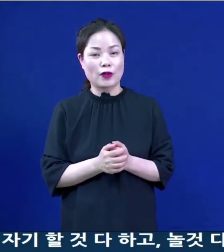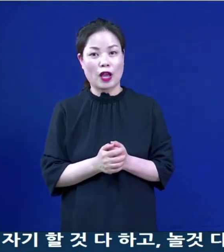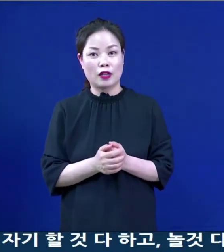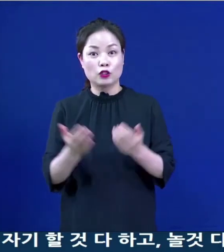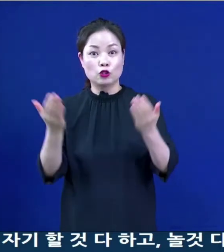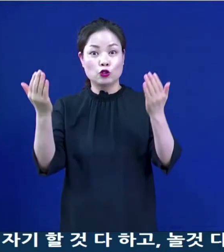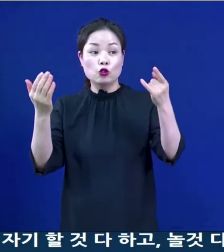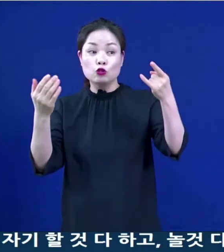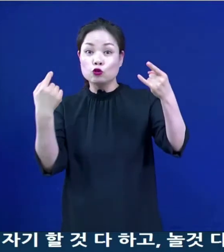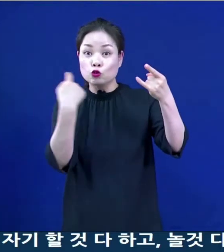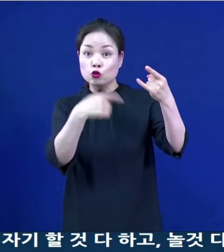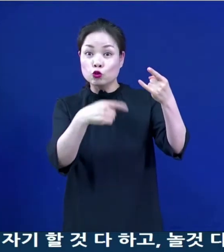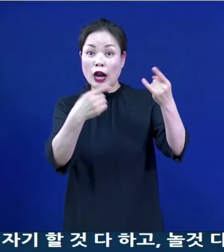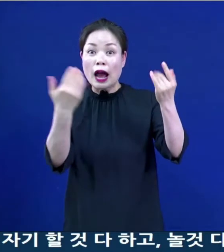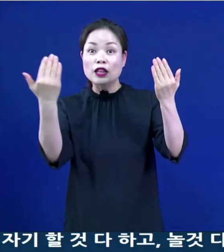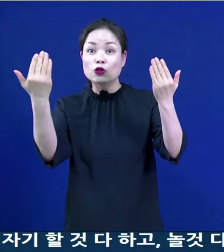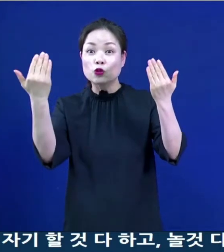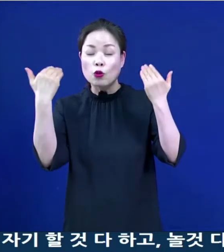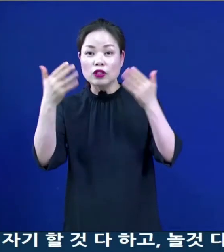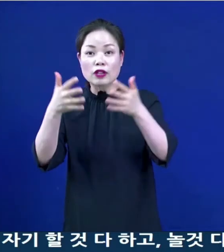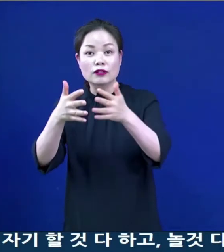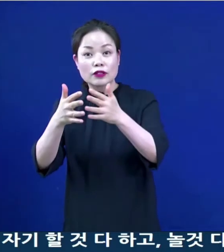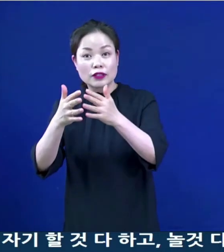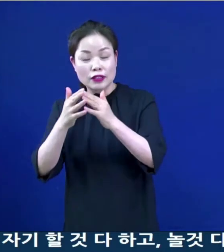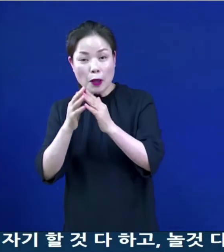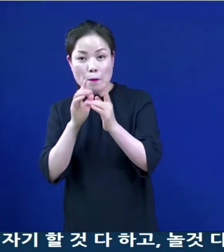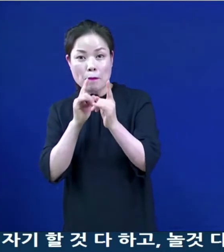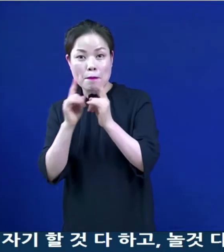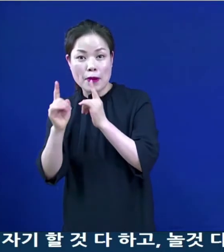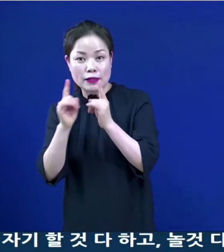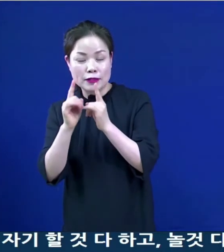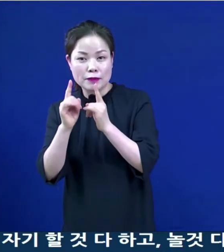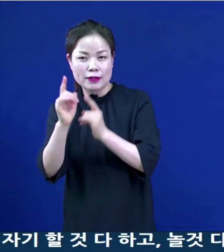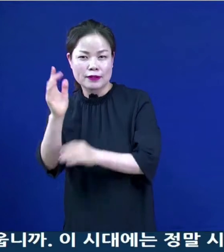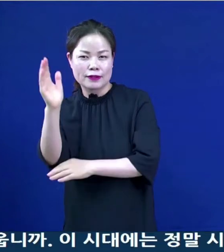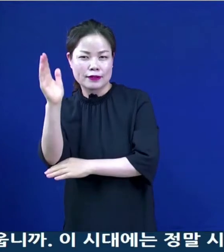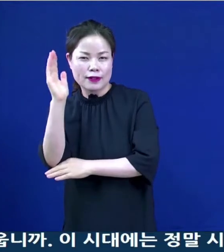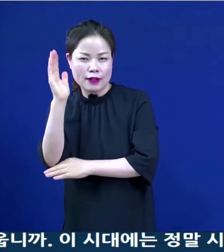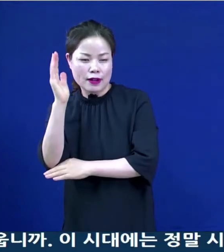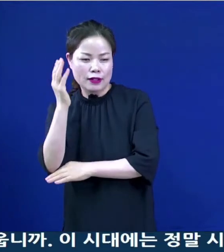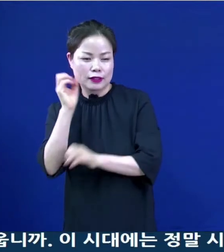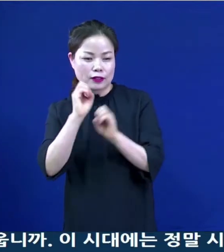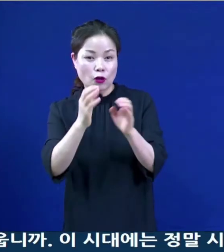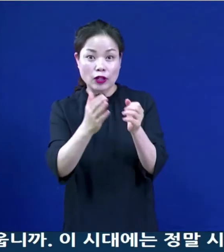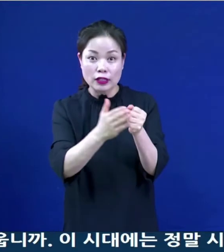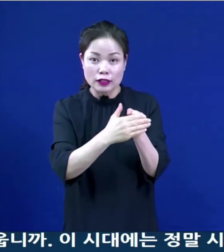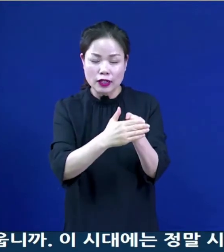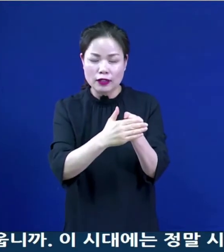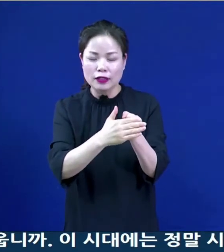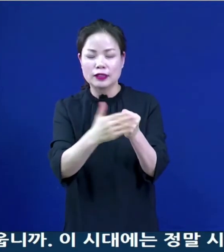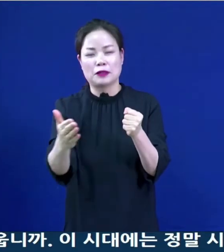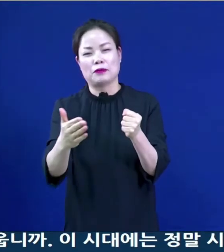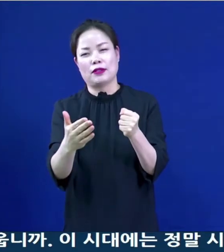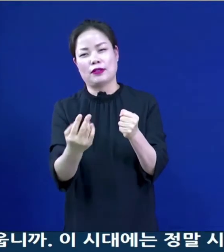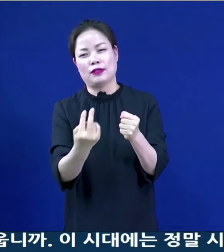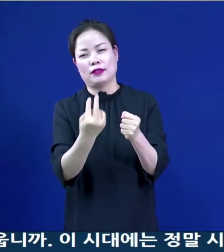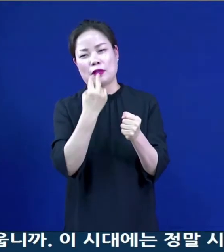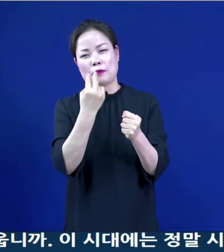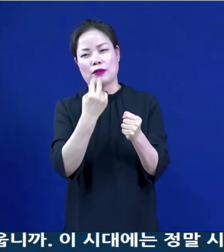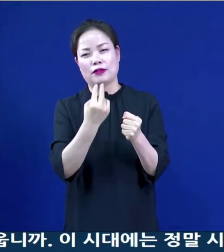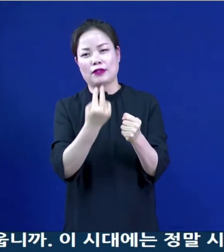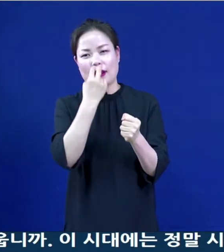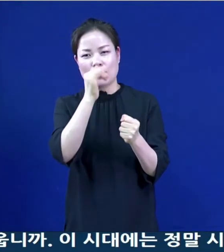두란노 서원을 세워서 말씀 이제 사역을 일으키니까 역시 말씀이 살아 있으면요 생명이 살아납니다. 아멘